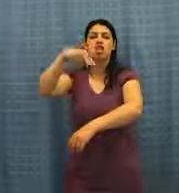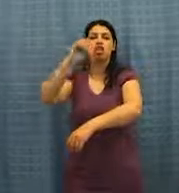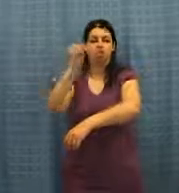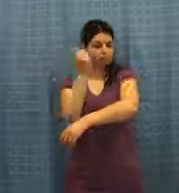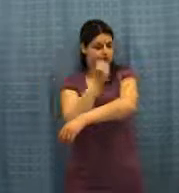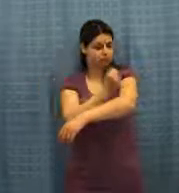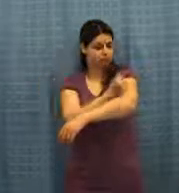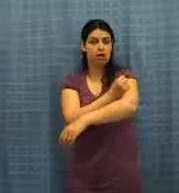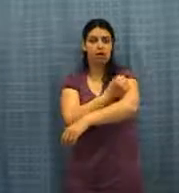C.